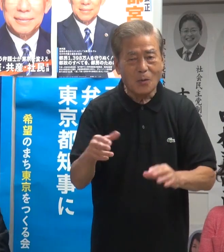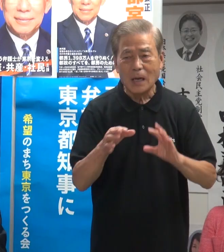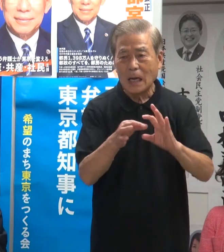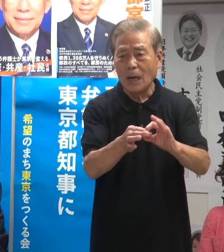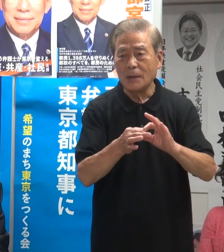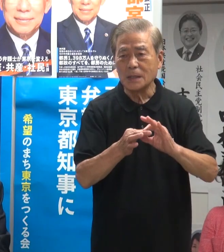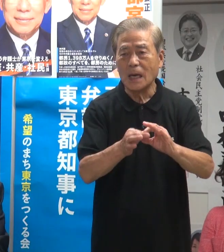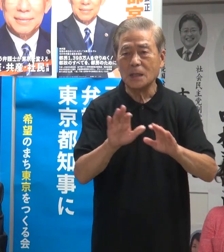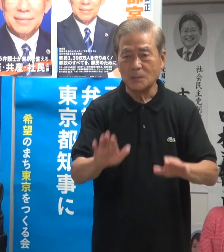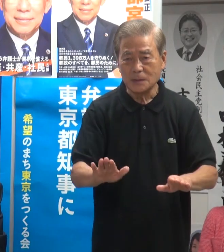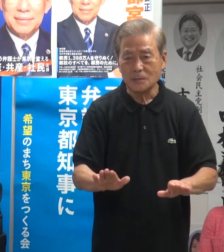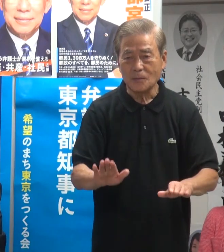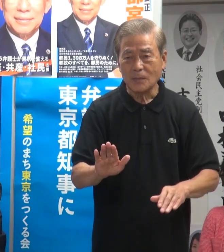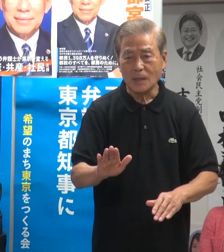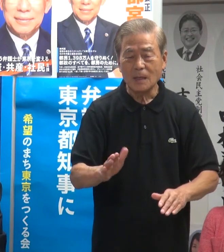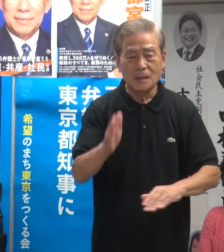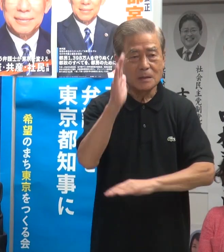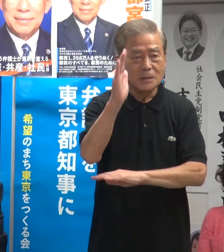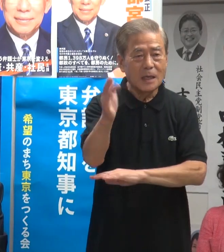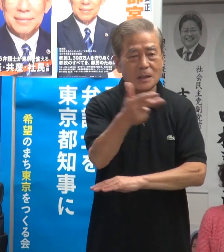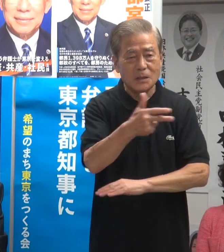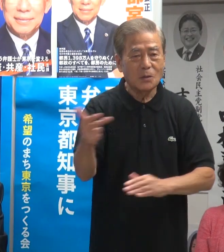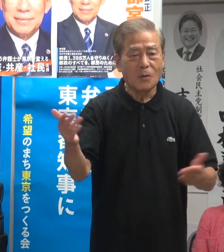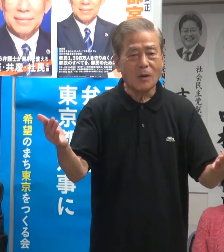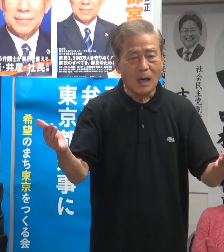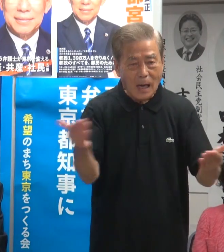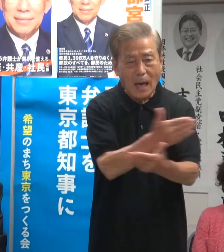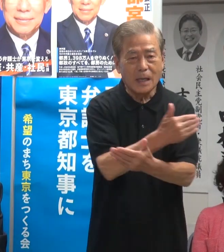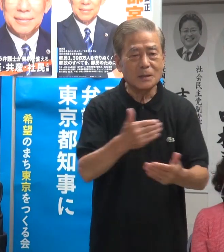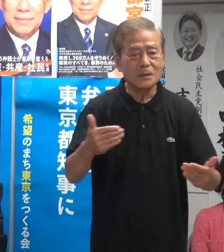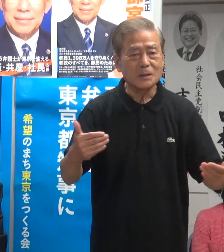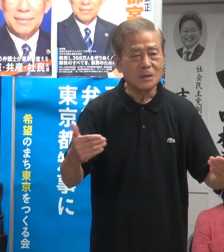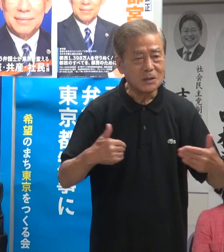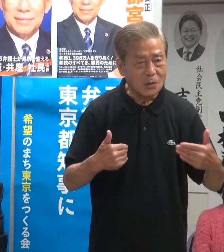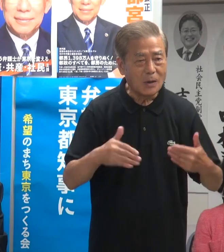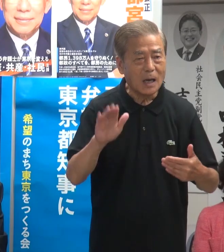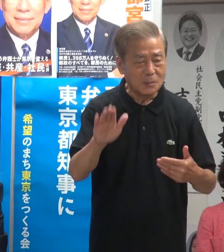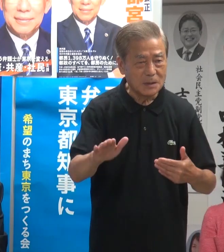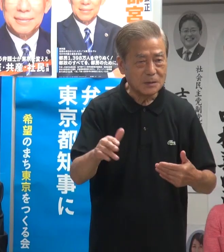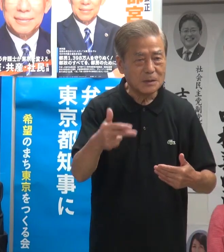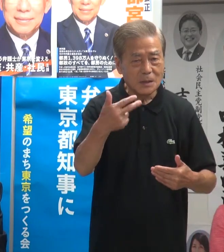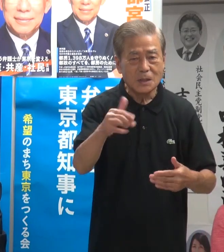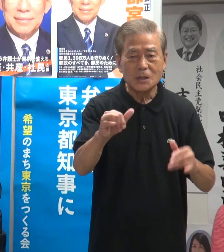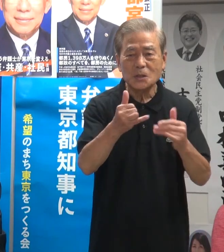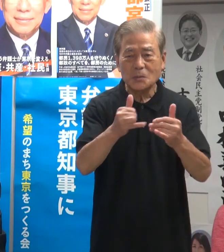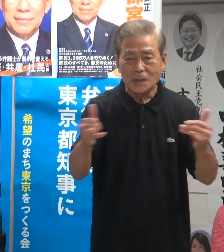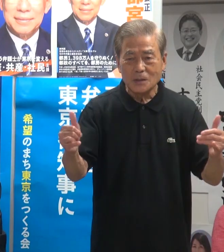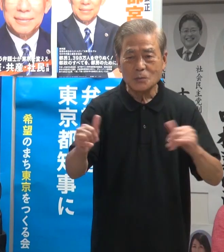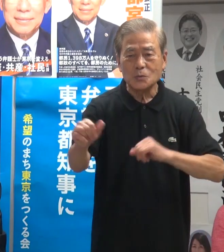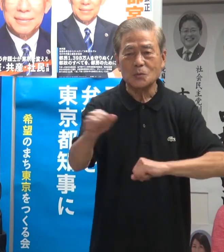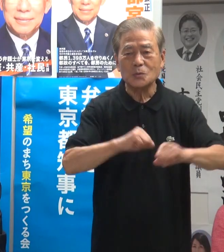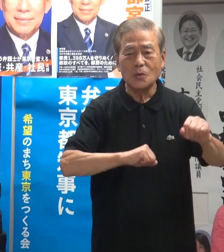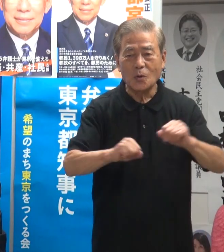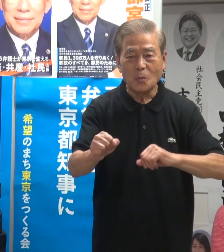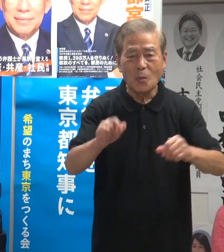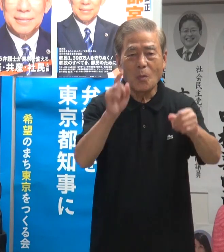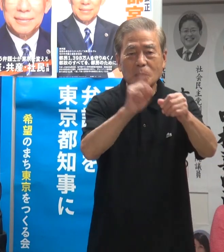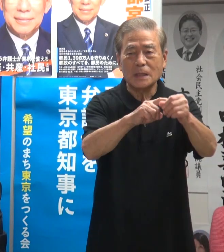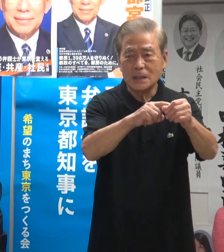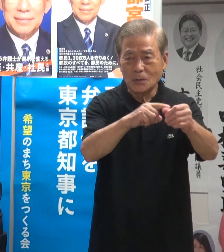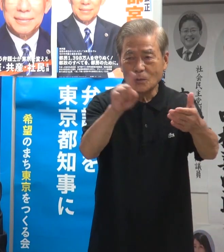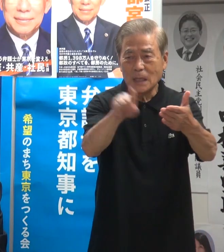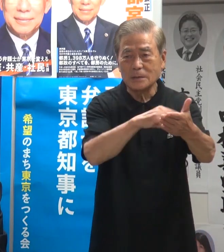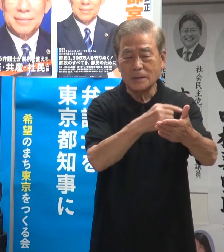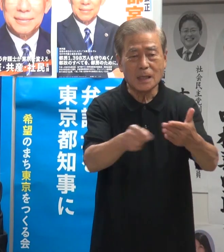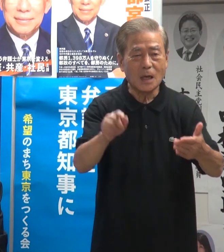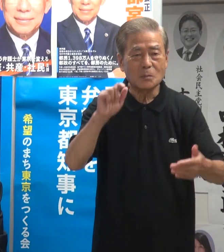だから政治を変える運動じゃないと、市民運動じゃないと目的を達成できないはずなんですけど、そこ